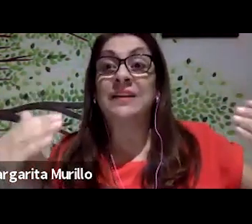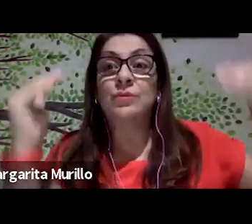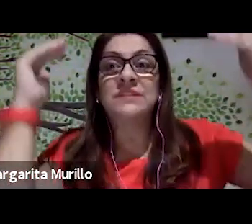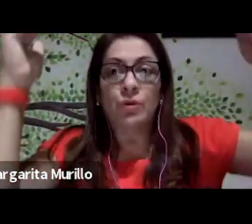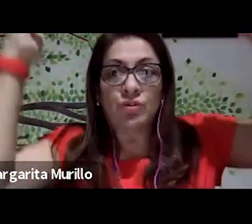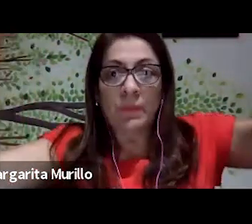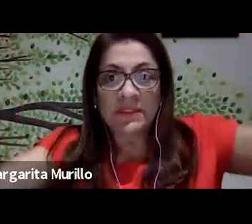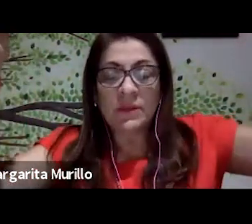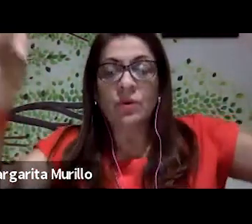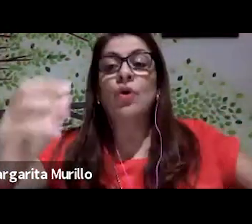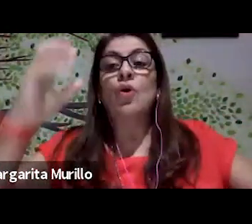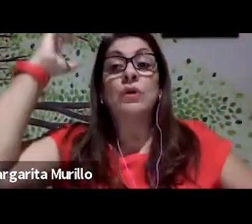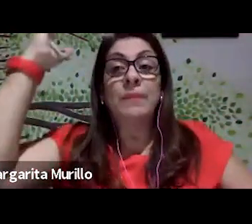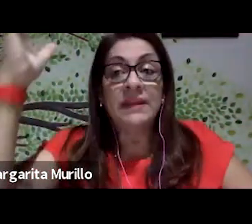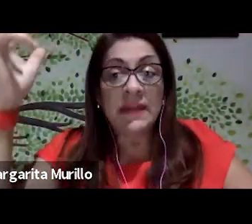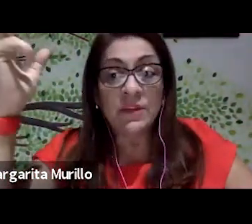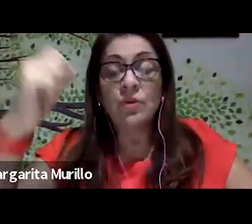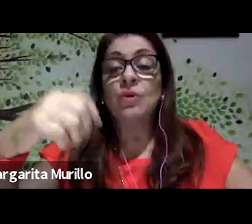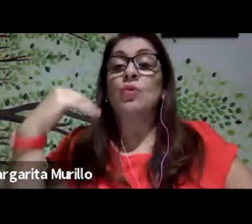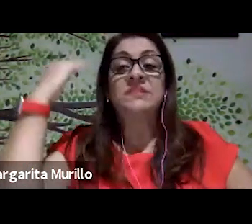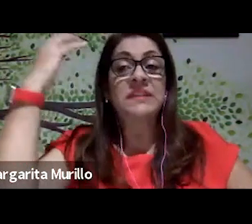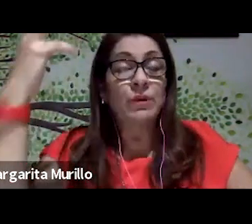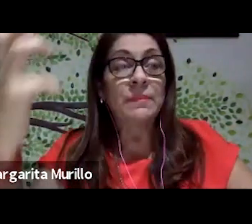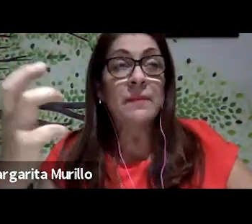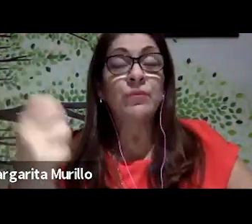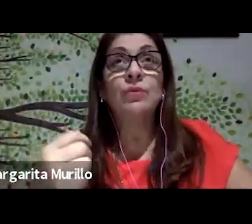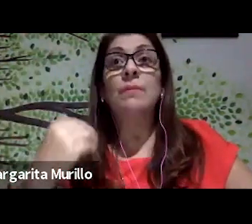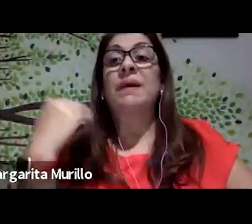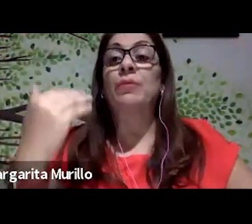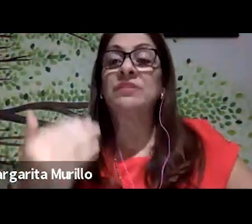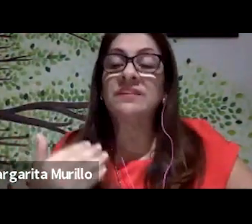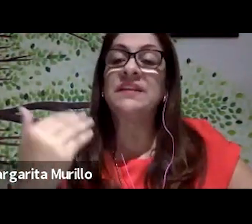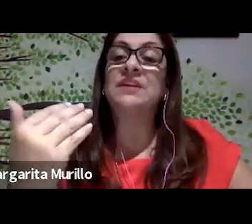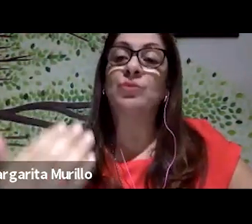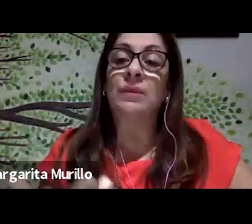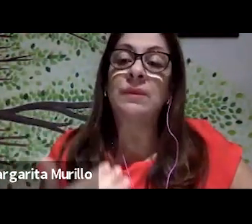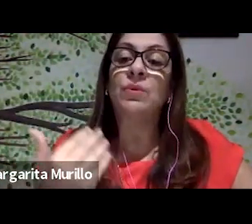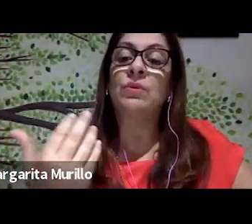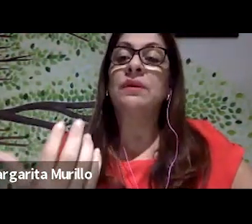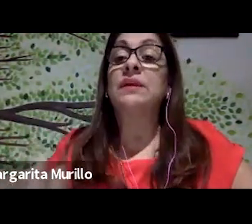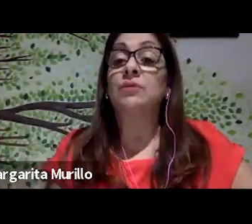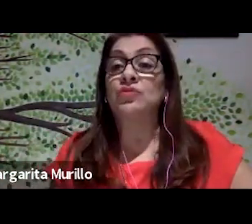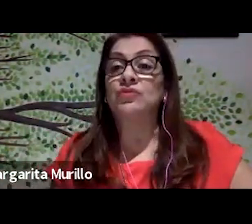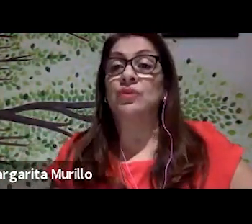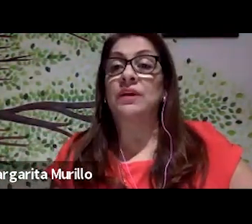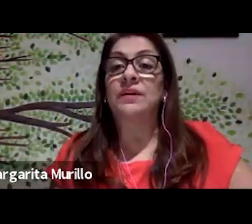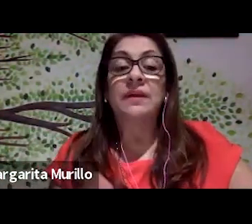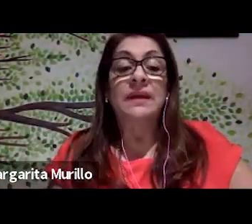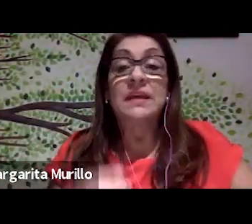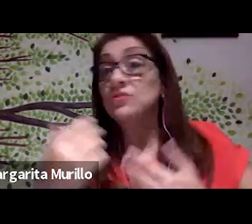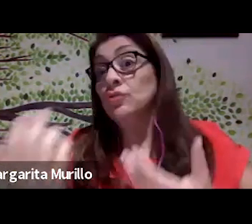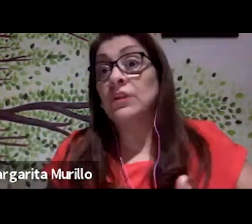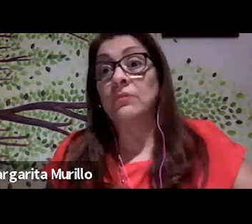buscando ese amor romántico o imaginario o ese enamoramiento para poder sentir que sobrevivo y que no estoy solo